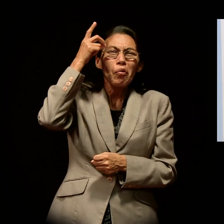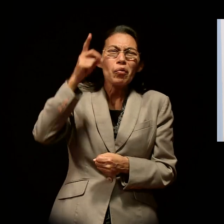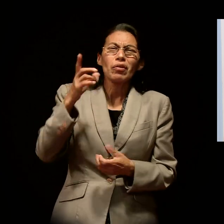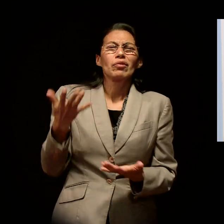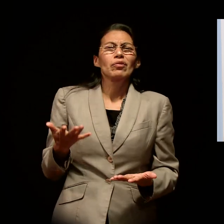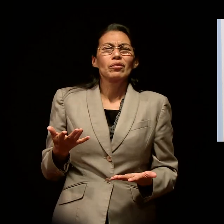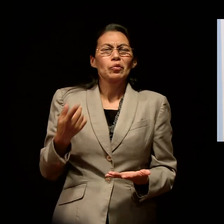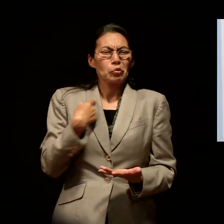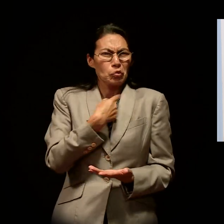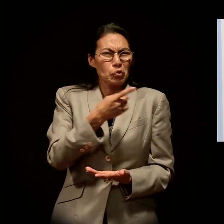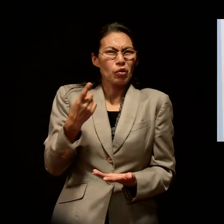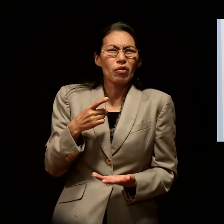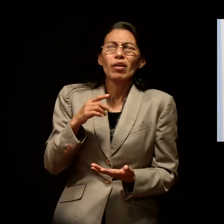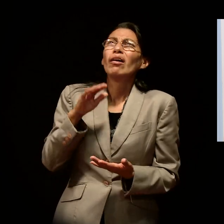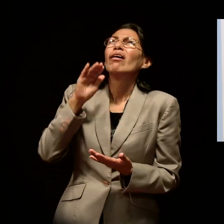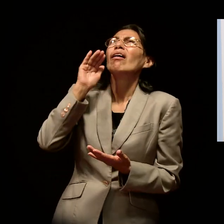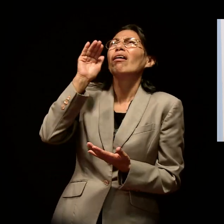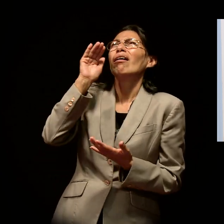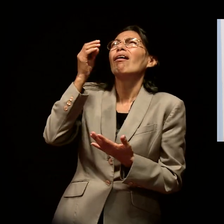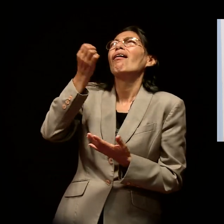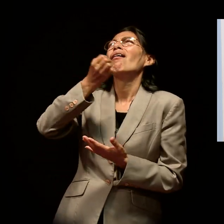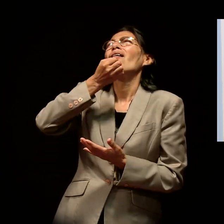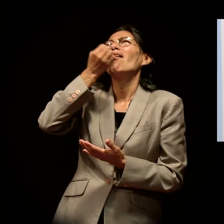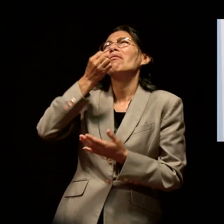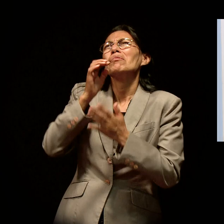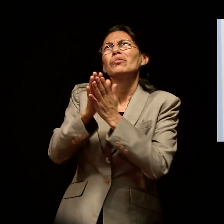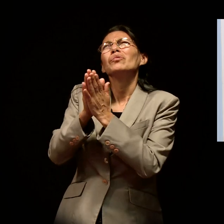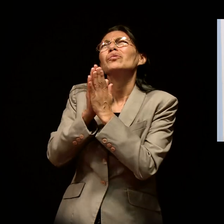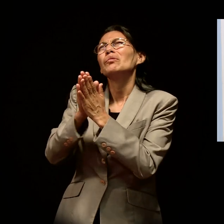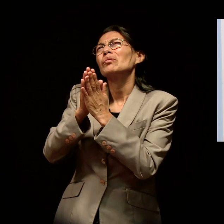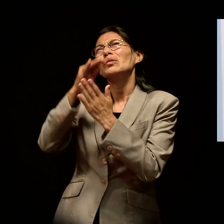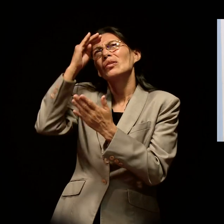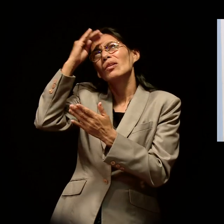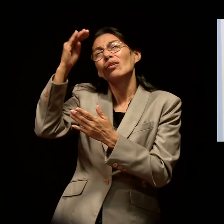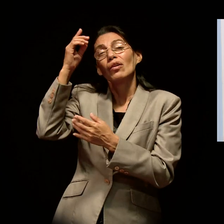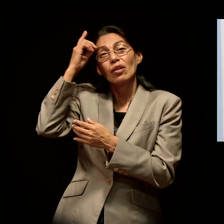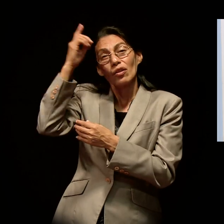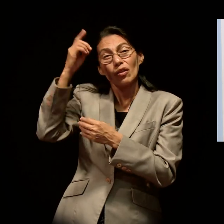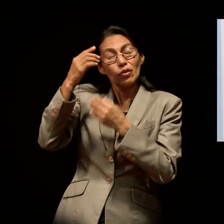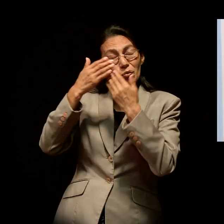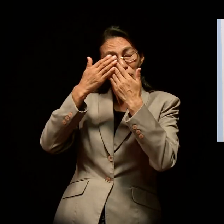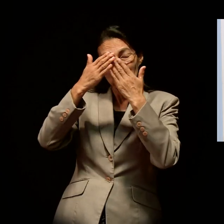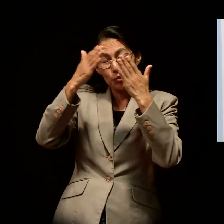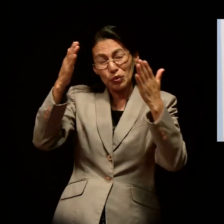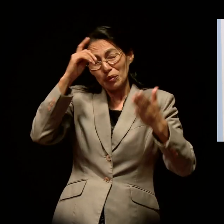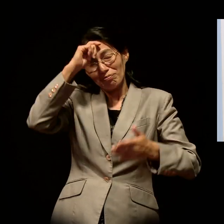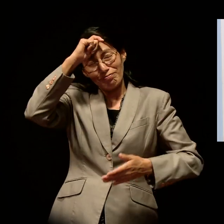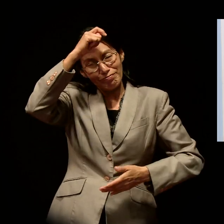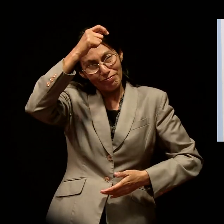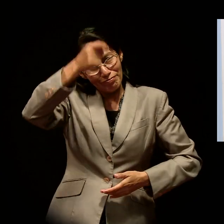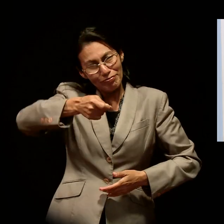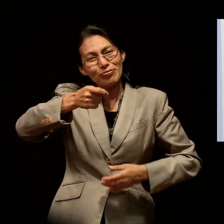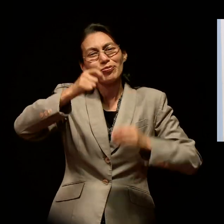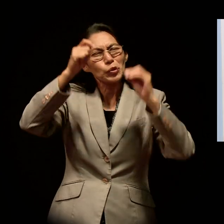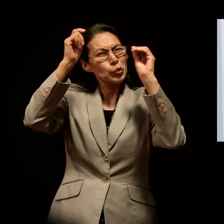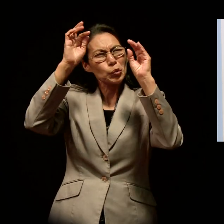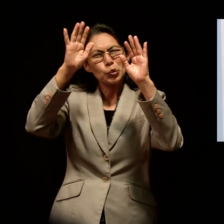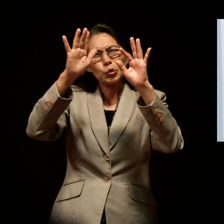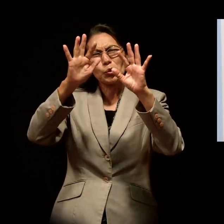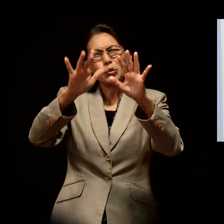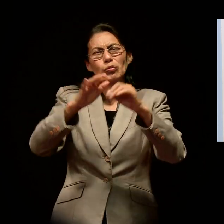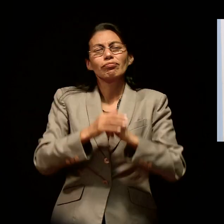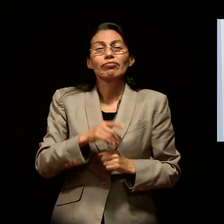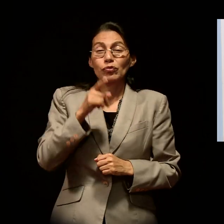todo el oro solo pidamos toquemos a través de la oración y Dios va a abrir esa ventana